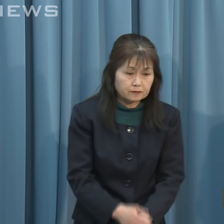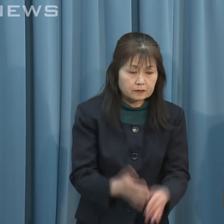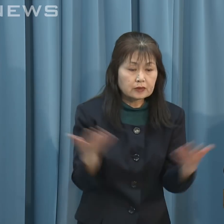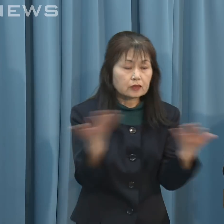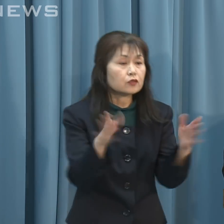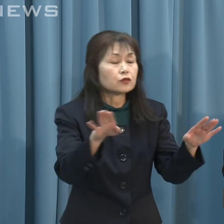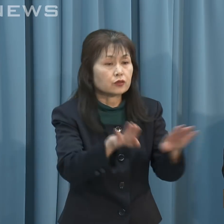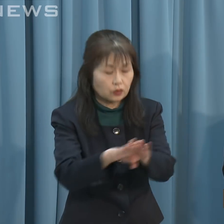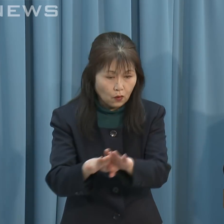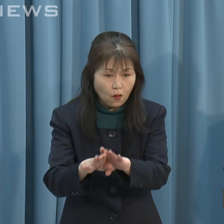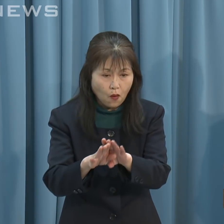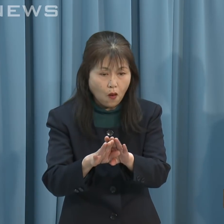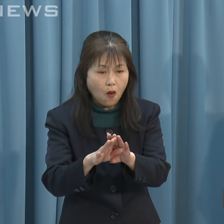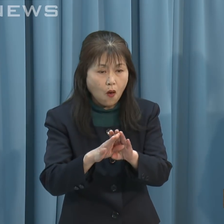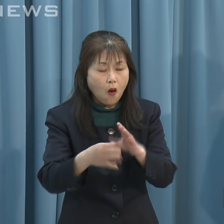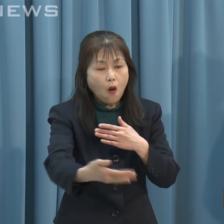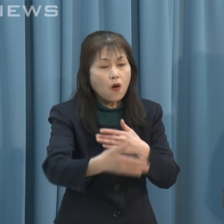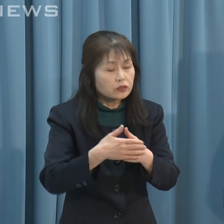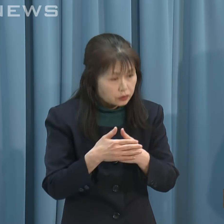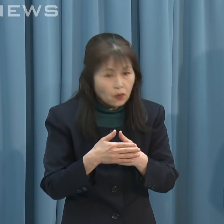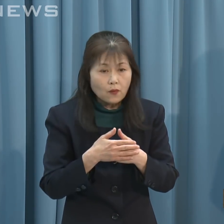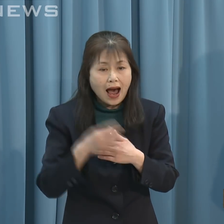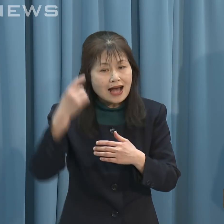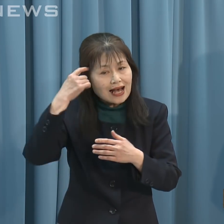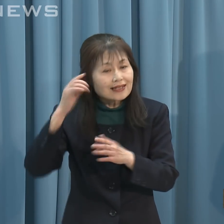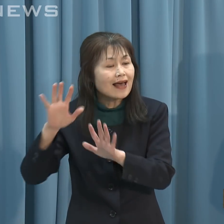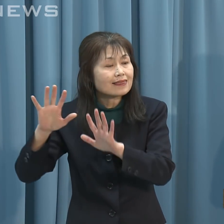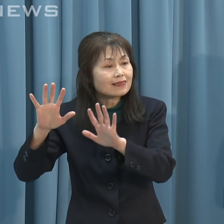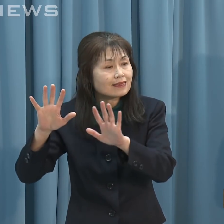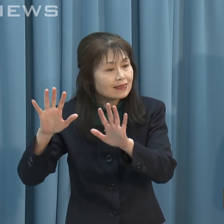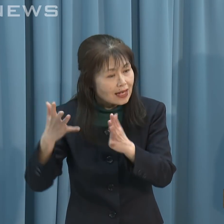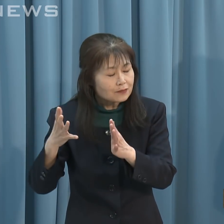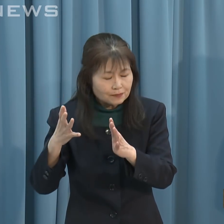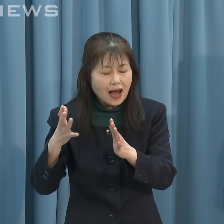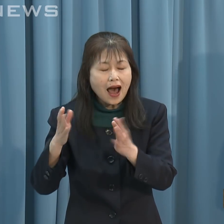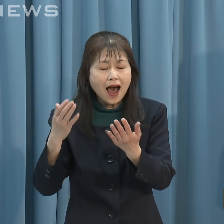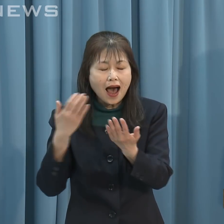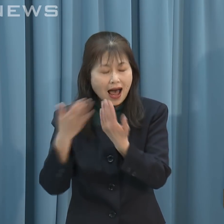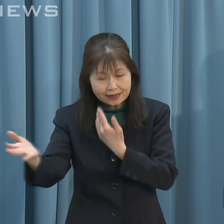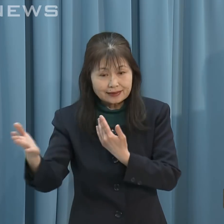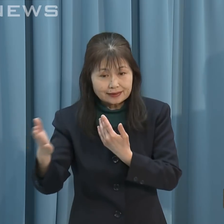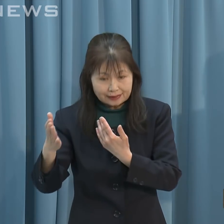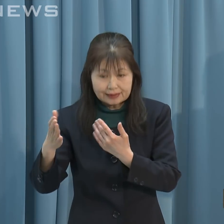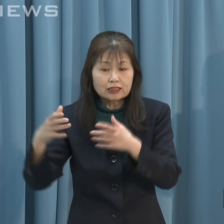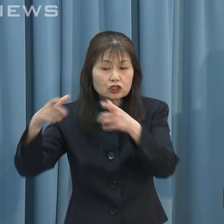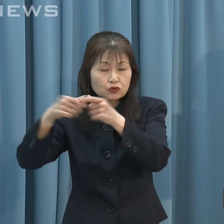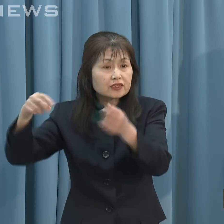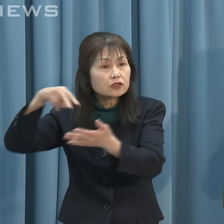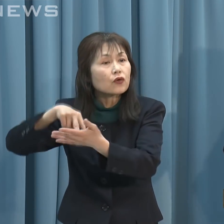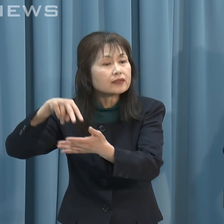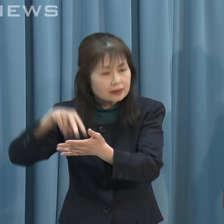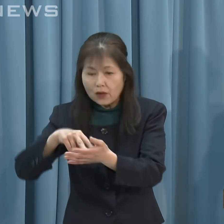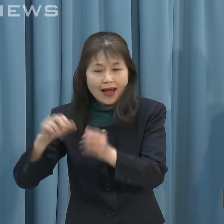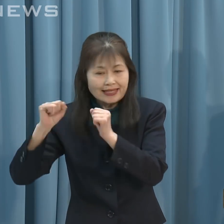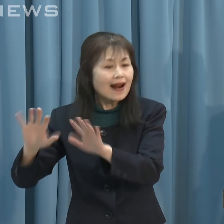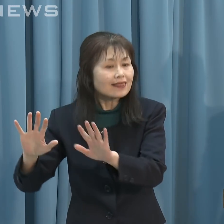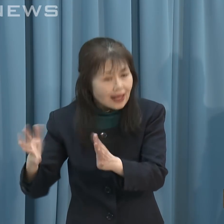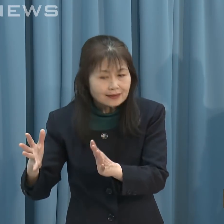考えないと、総理も今日はっきりおっしゃって、まあ、はっきりおっしゃって、総理もおっしゃって、国としてやらないとおっしゃって